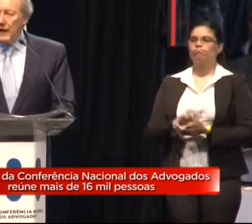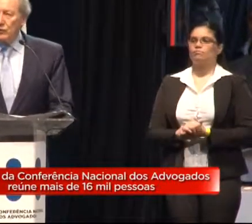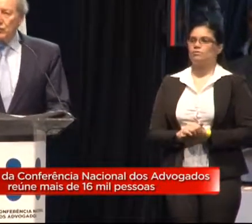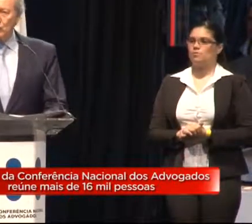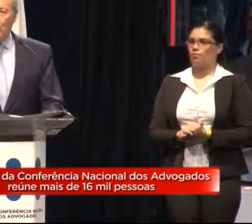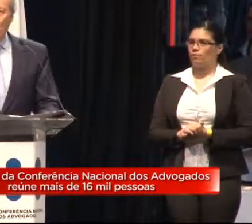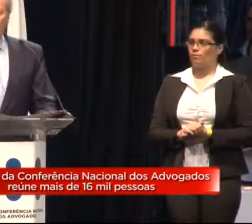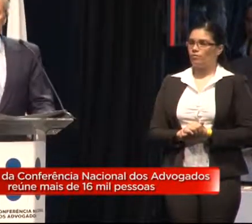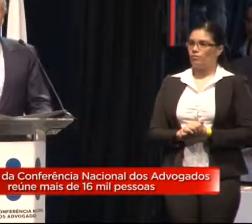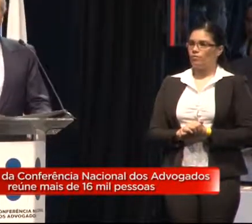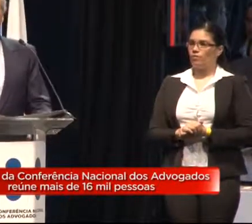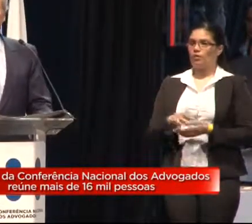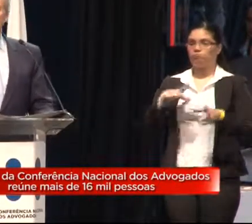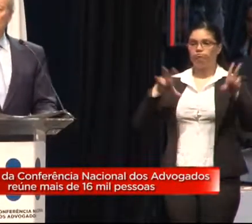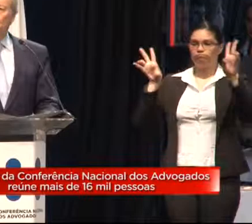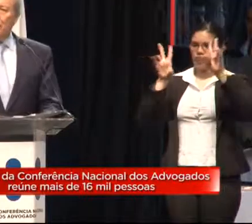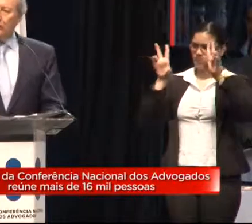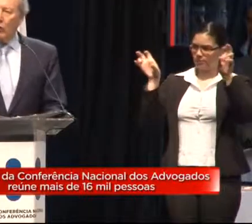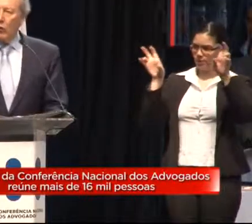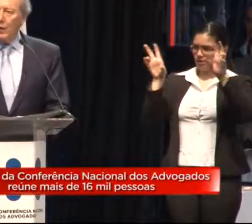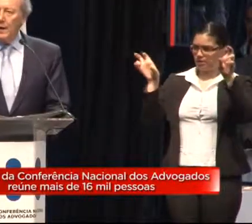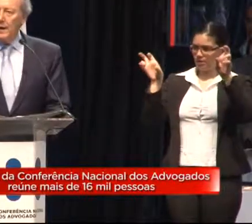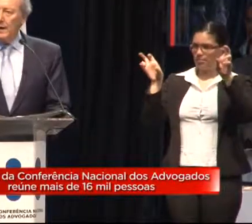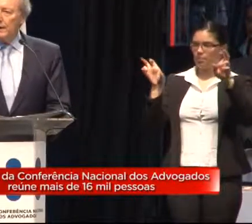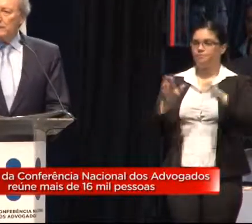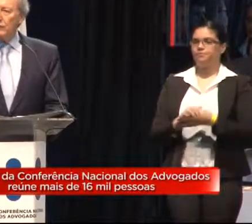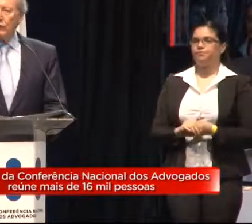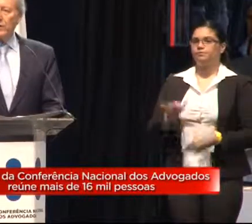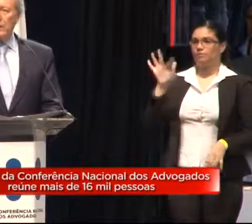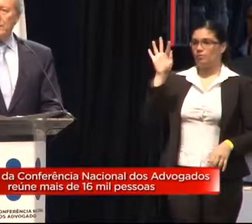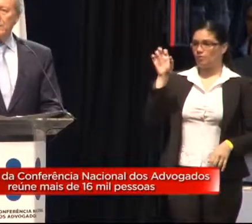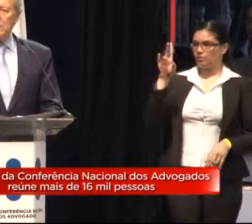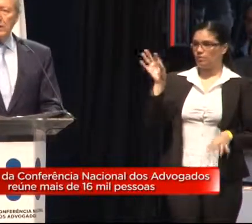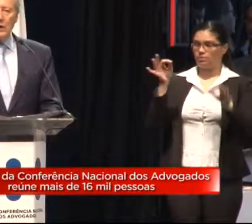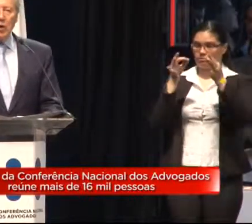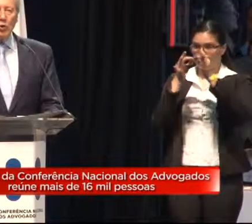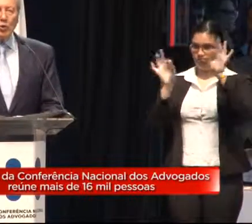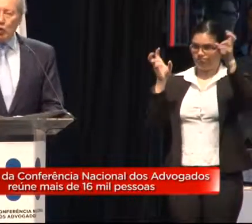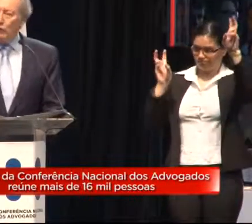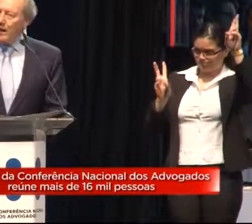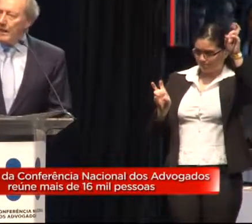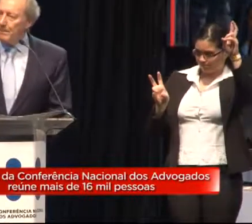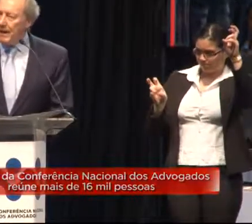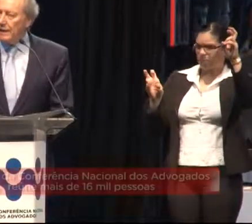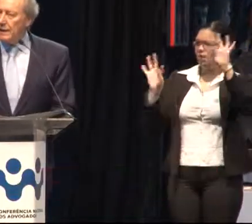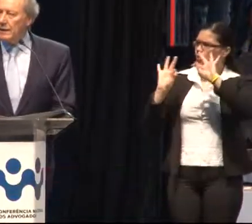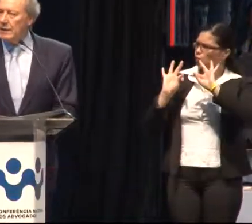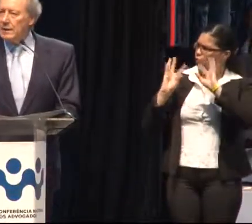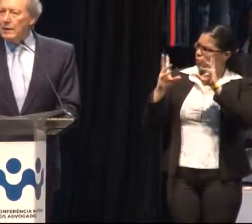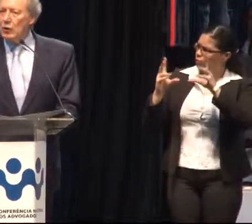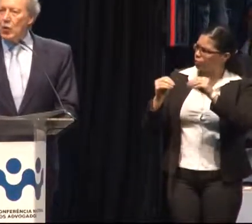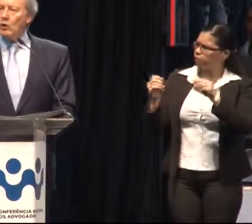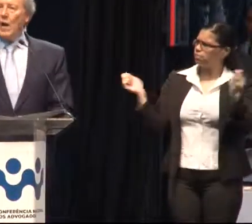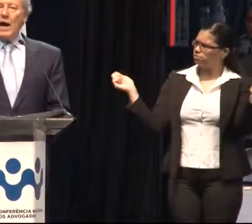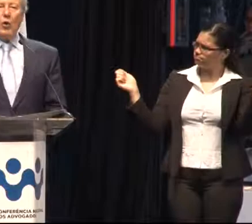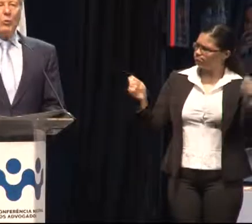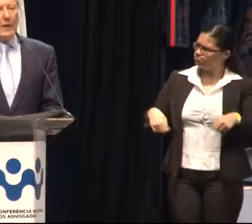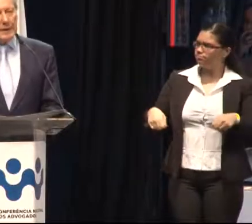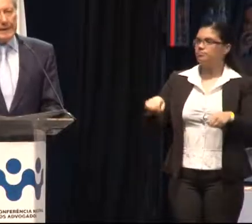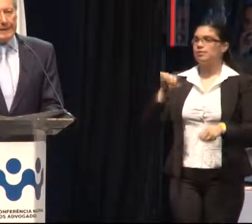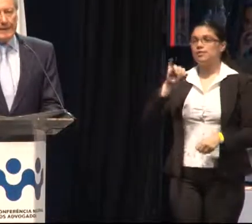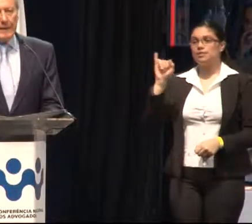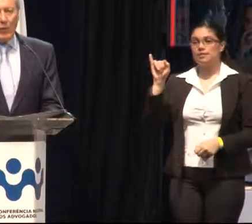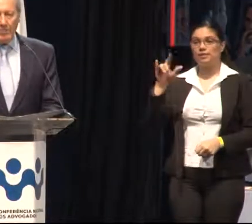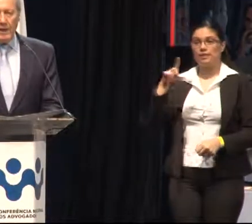um trecho do poema de Fernando Pessoa, que diz o seguinte: tudo vale a pena quando a